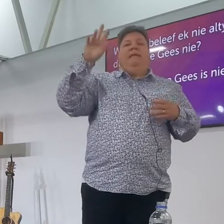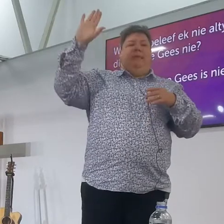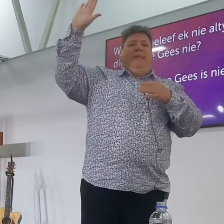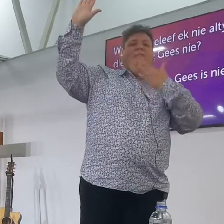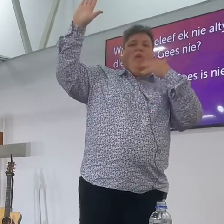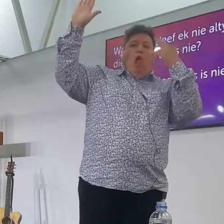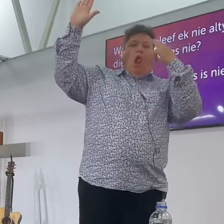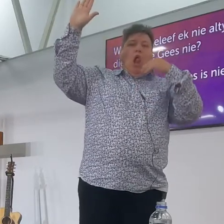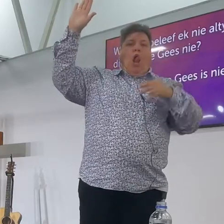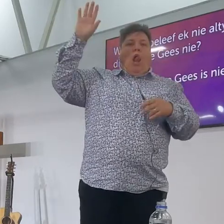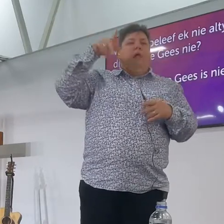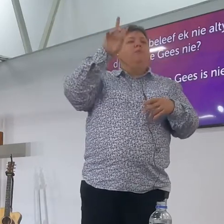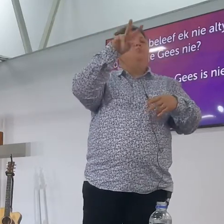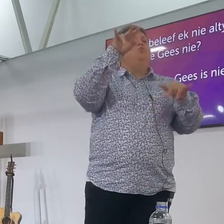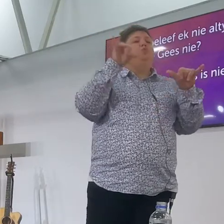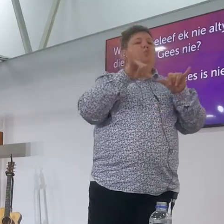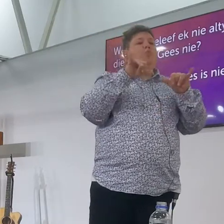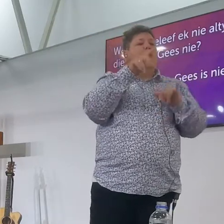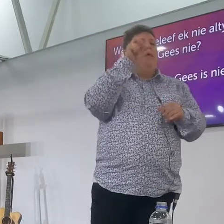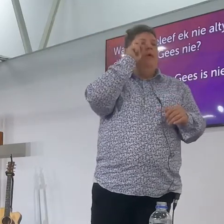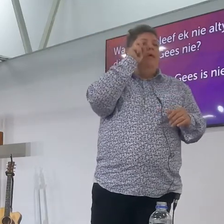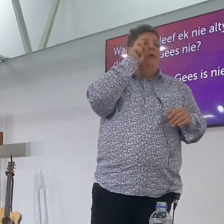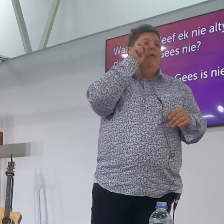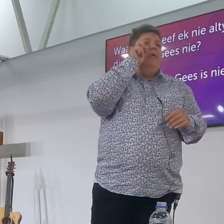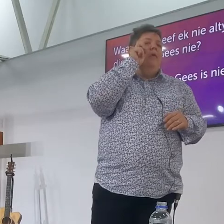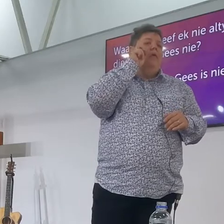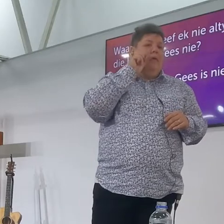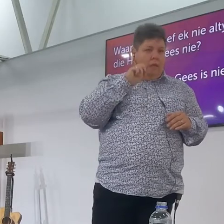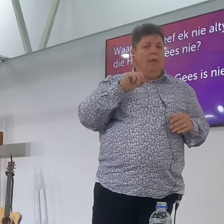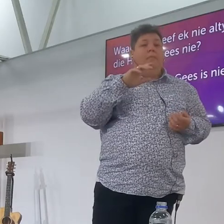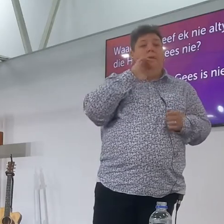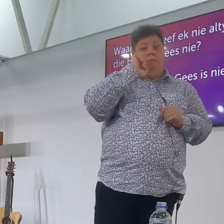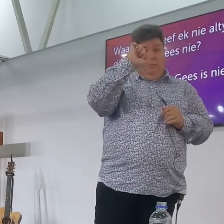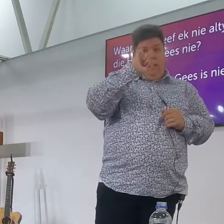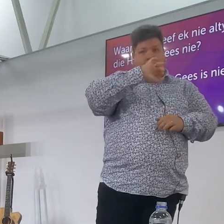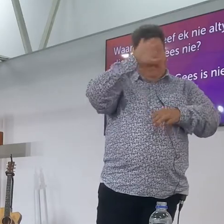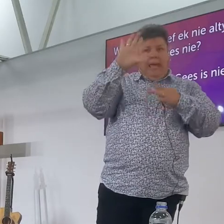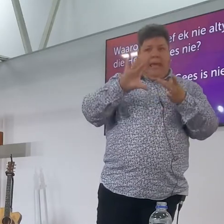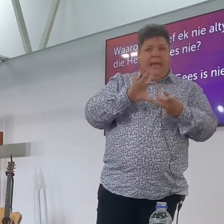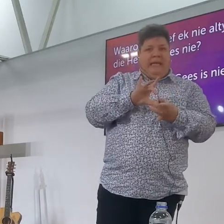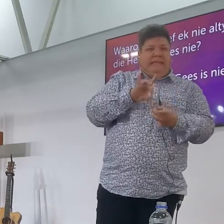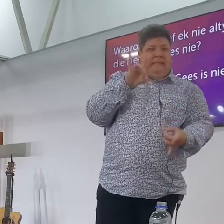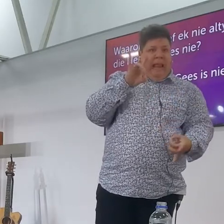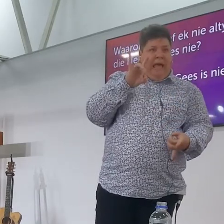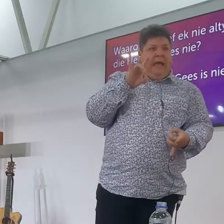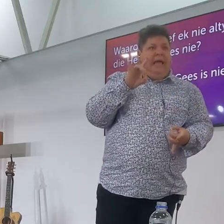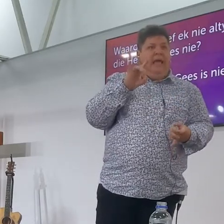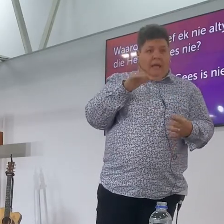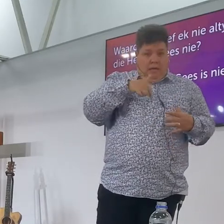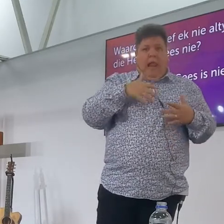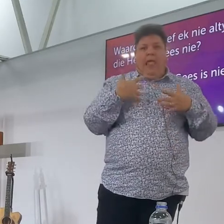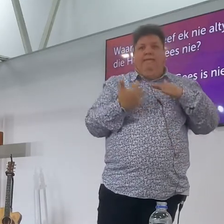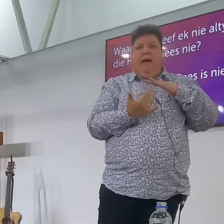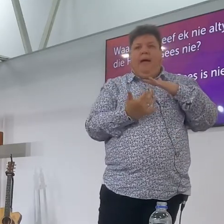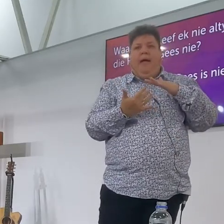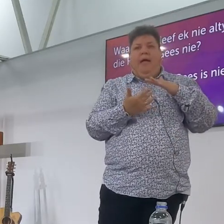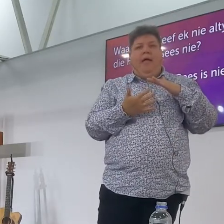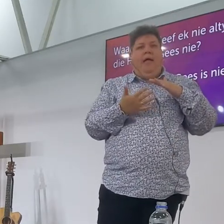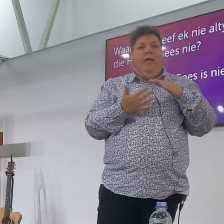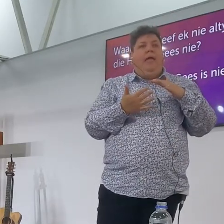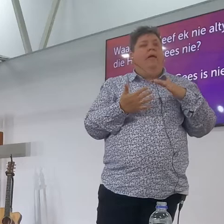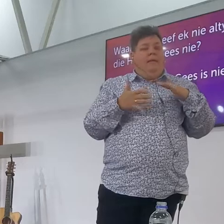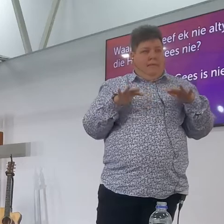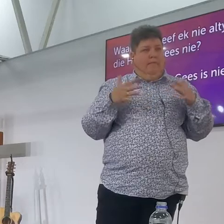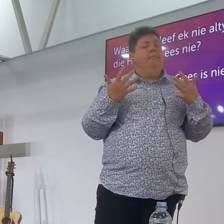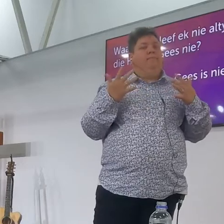sien. Daar is van julle, weet, so julle beleef julle geestelike, julle beleef die Here ook baie meer emosioneel. Nou, meeste van ons is nie so